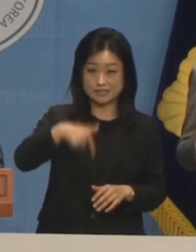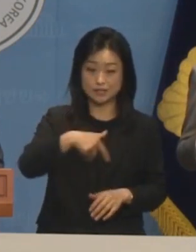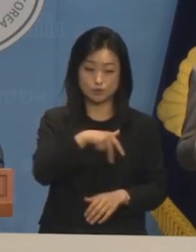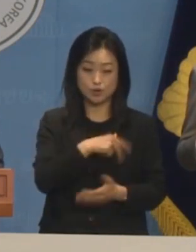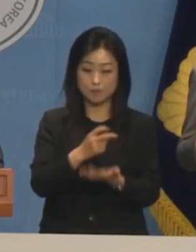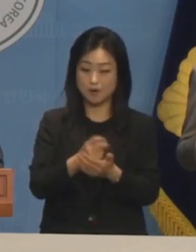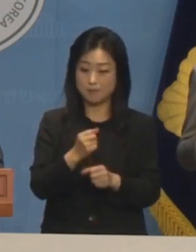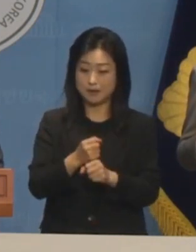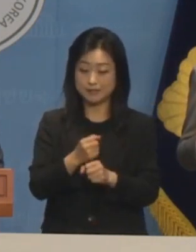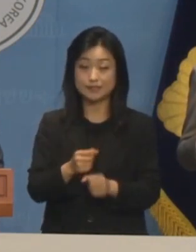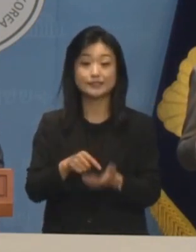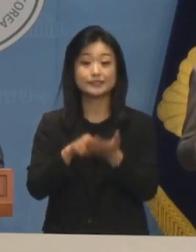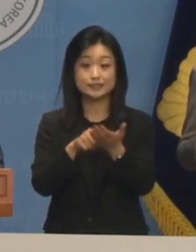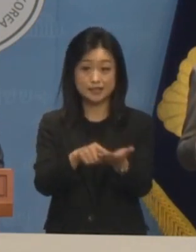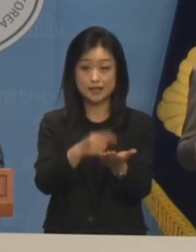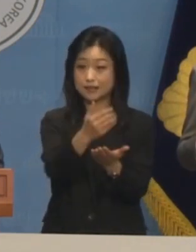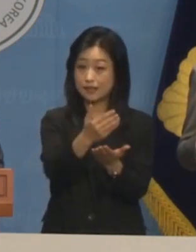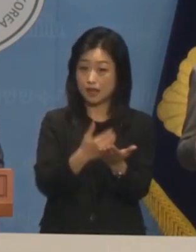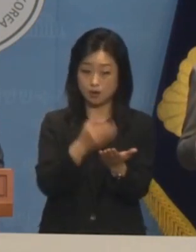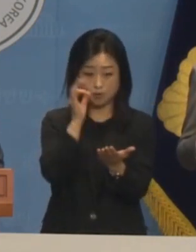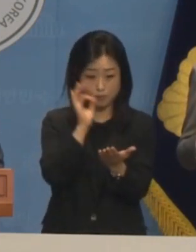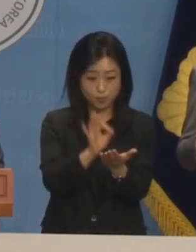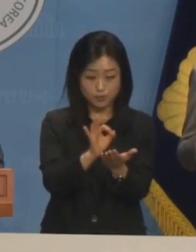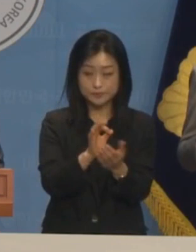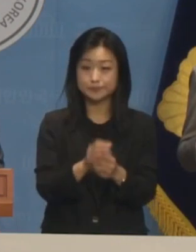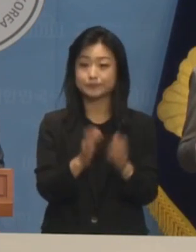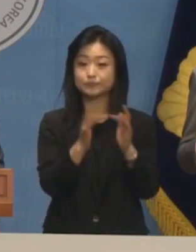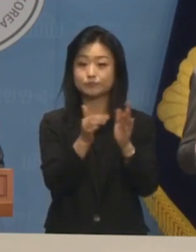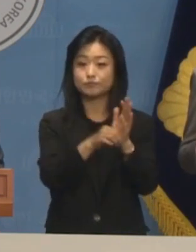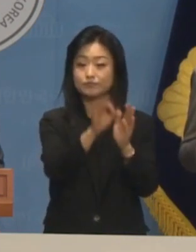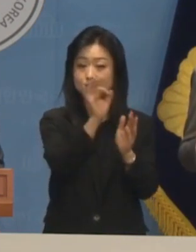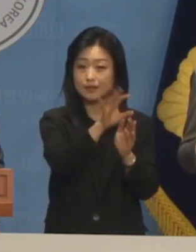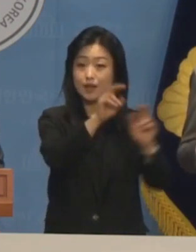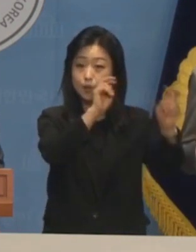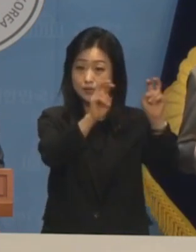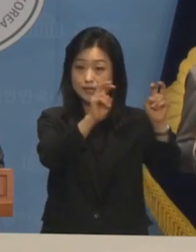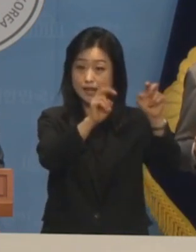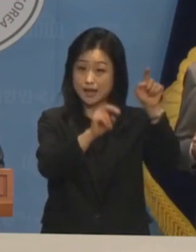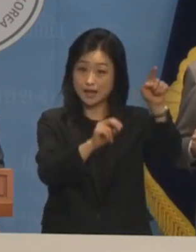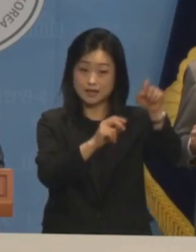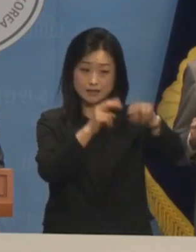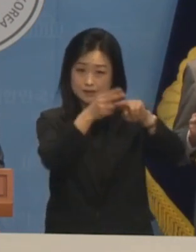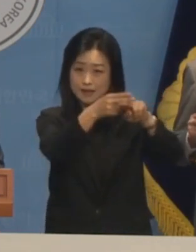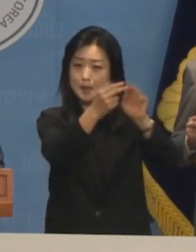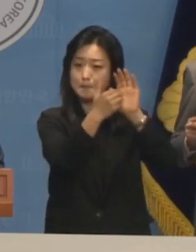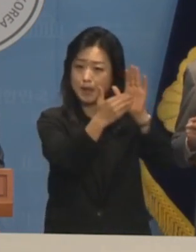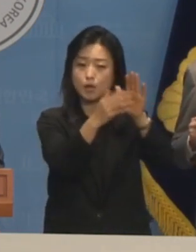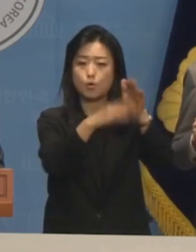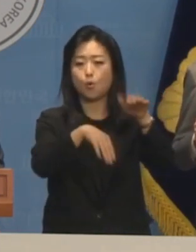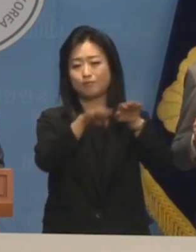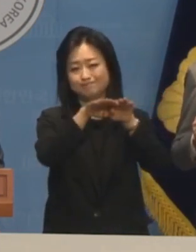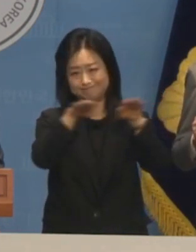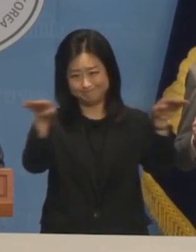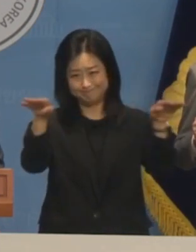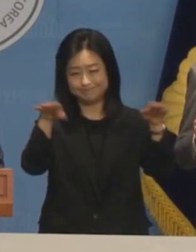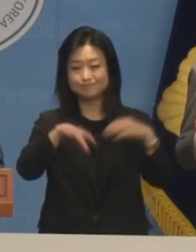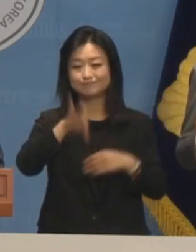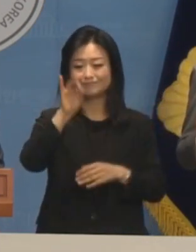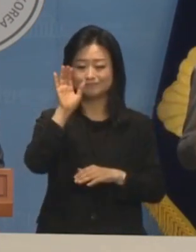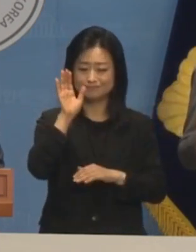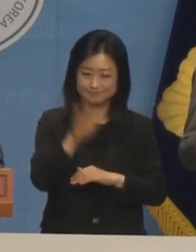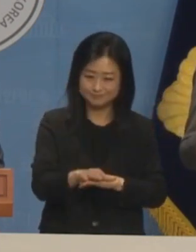온라인 플랫폼 독점 규제에 관한 법률안은 온라인 플랫폼 생태계를 공정하게 제도화하는 첫